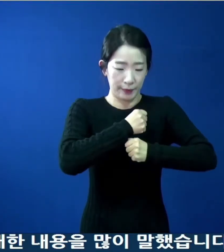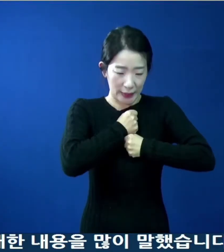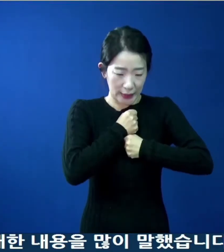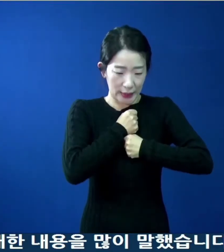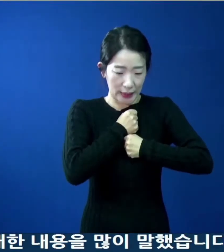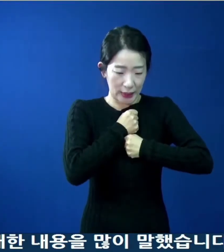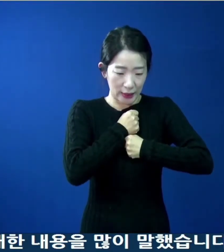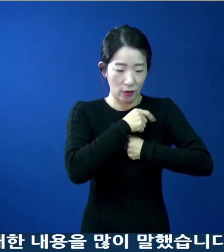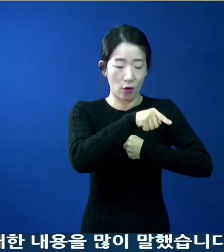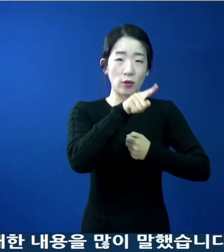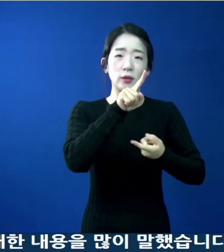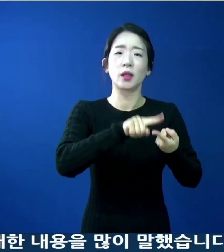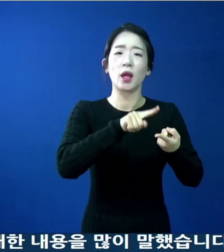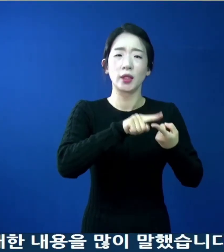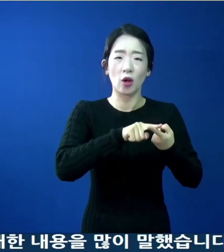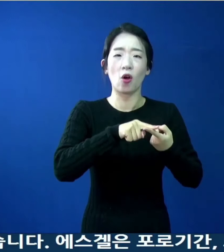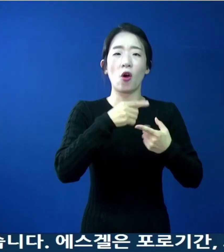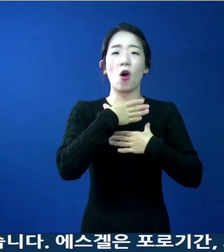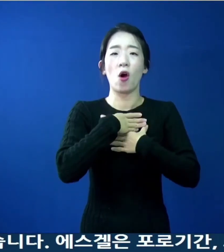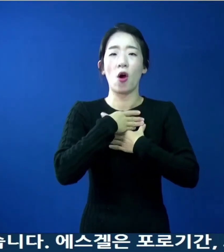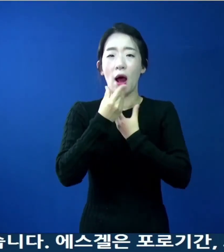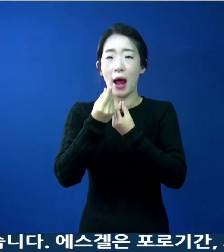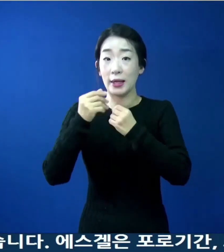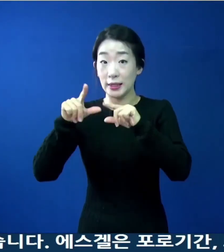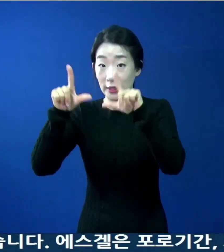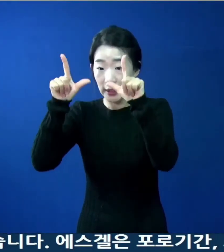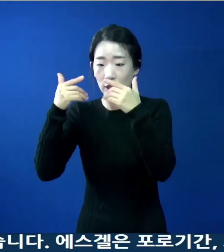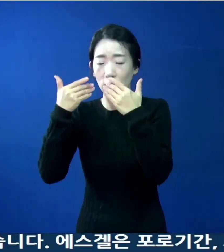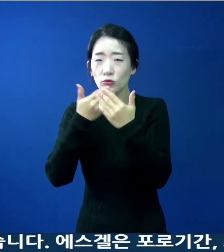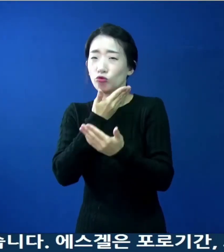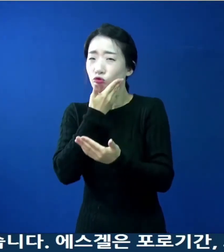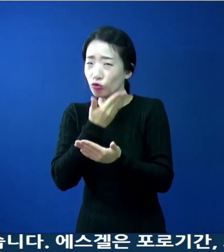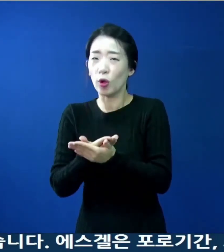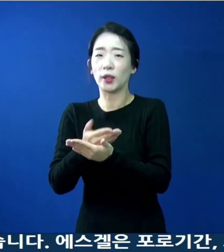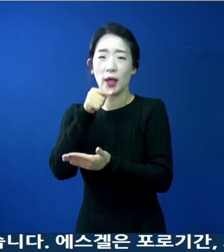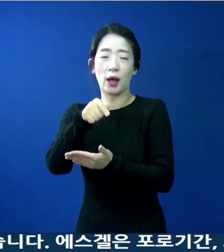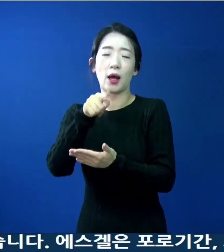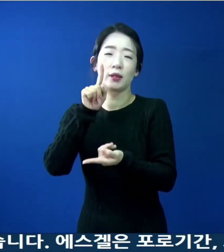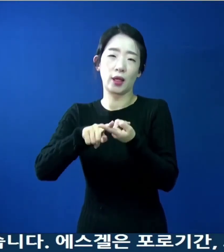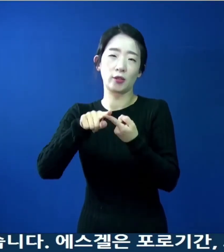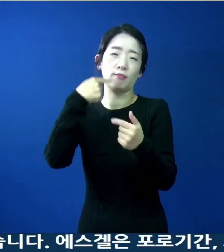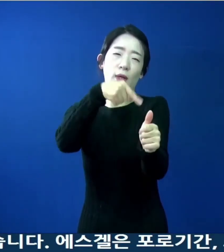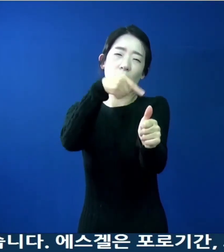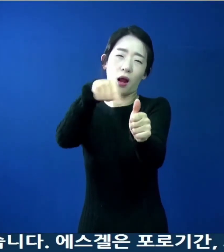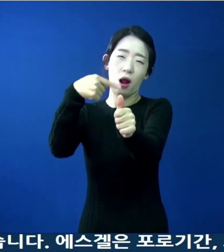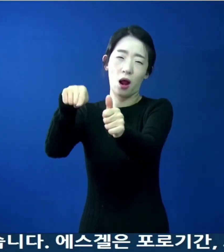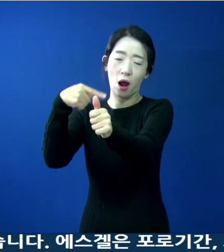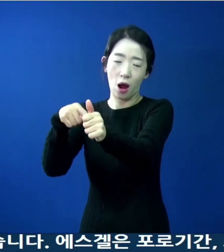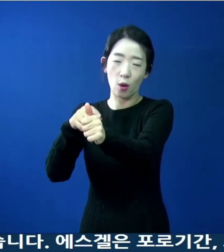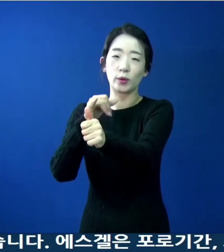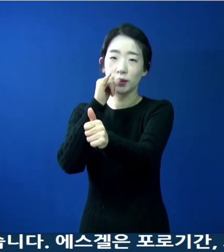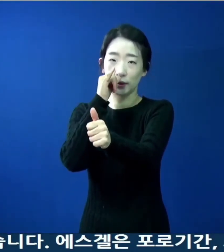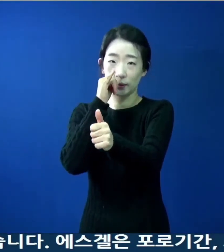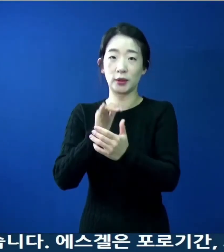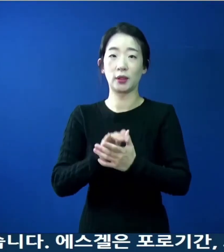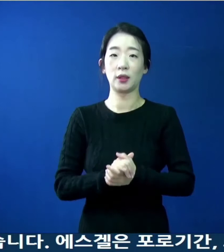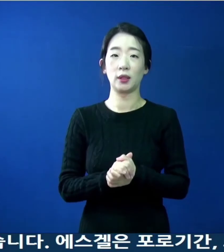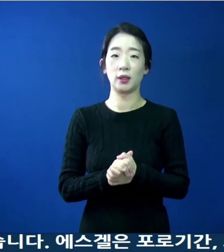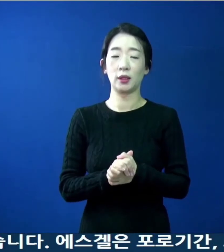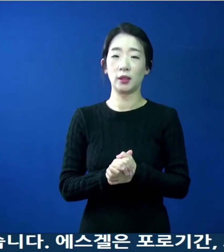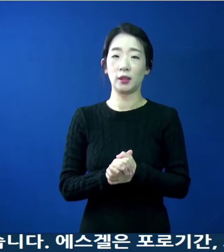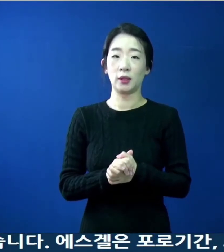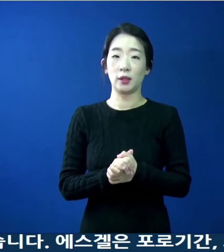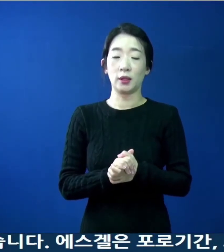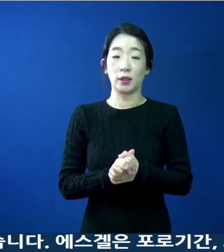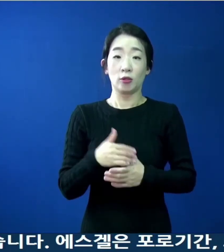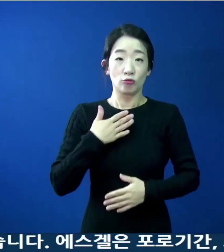핵심으로 안식일의 중요성을 강조하고 있었던 겁니다. 사랑하는 여러분, 이